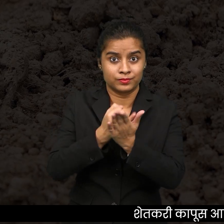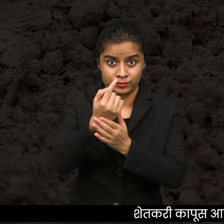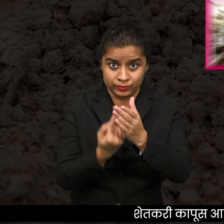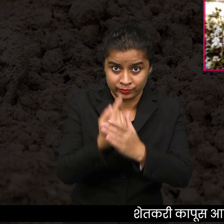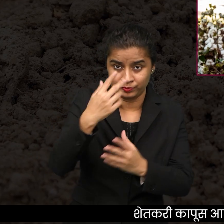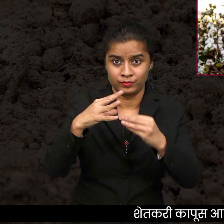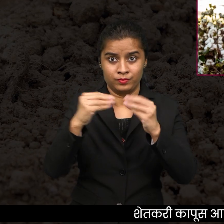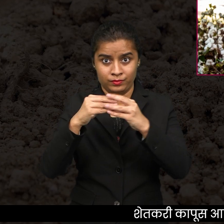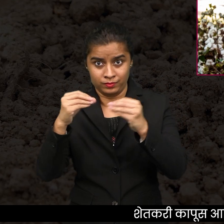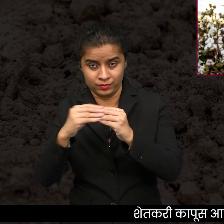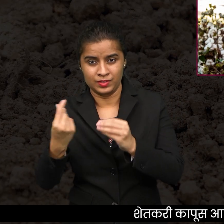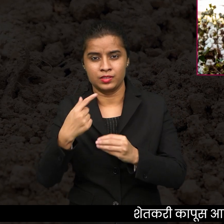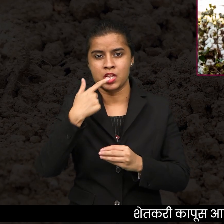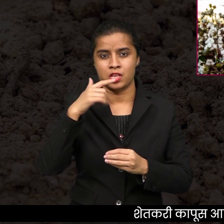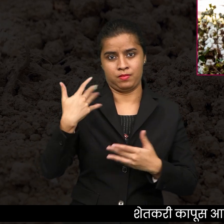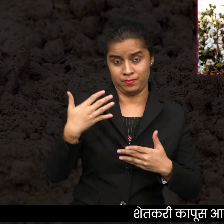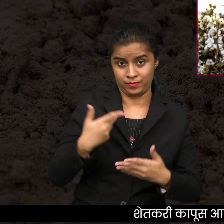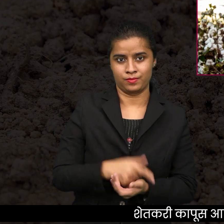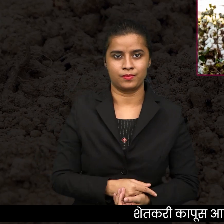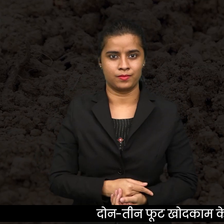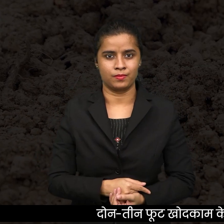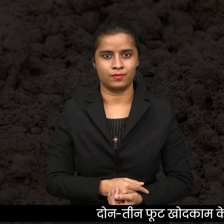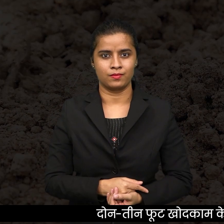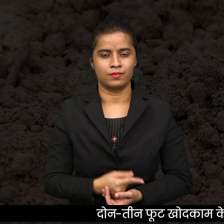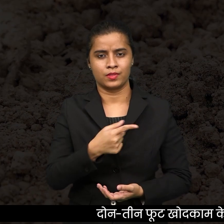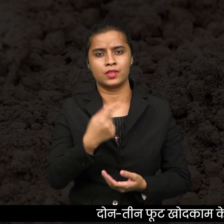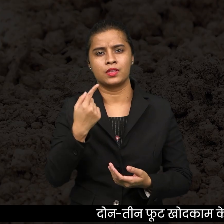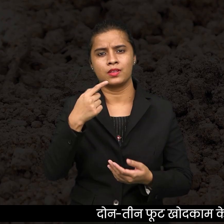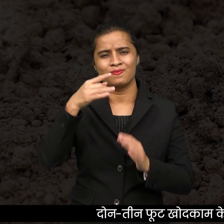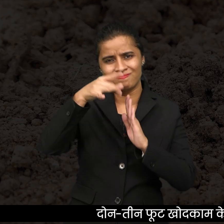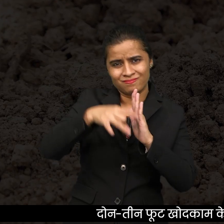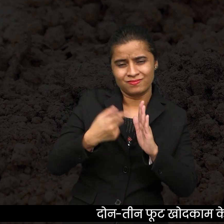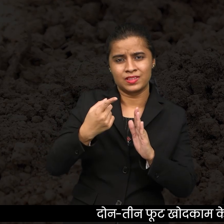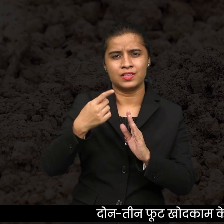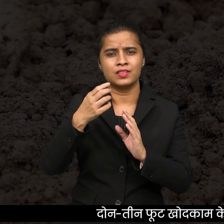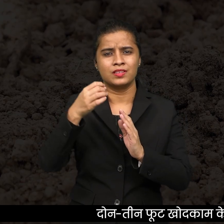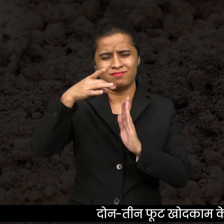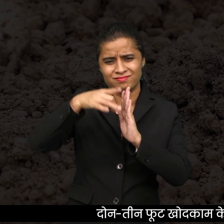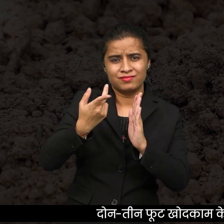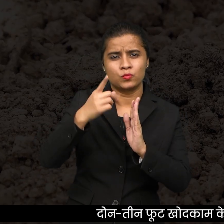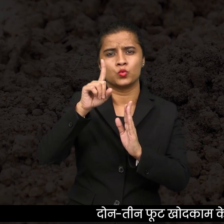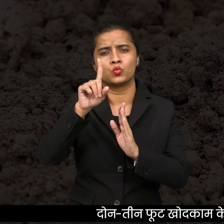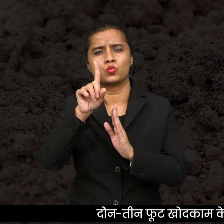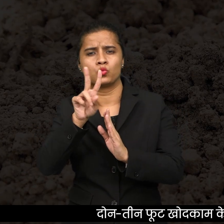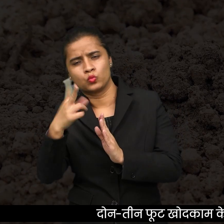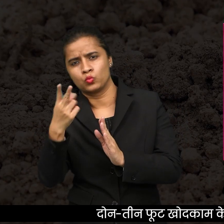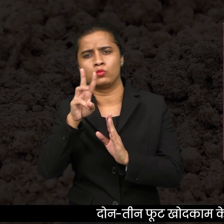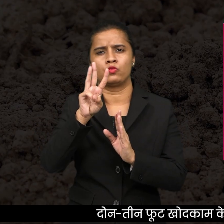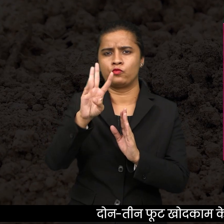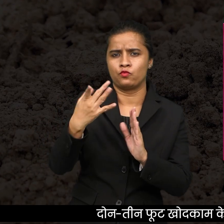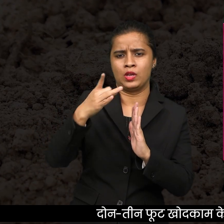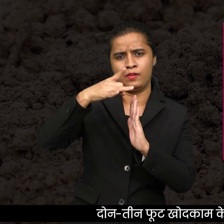शेतकरी कापूस आणि मिरचीचे पिके घेतात. 2-3 फूट खोदकाम केल्यास